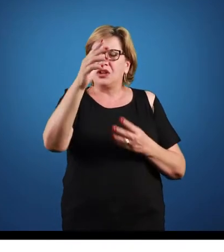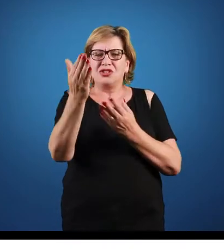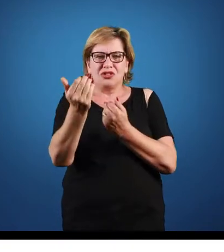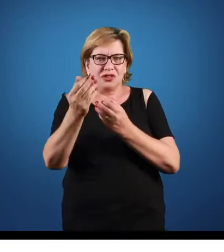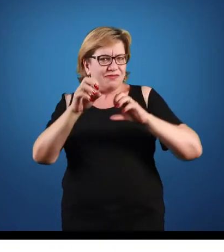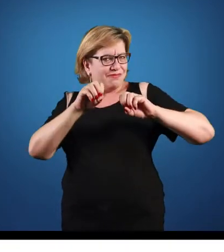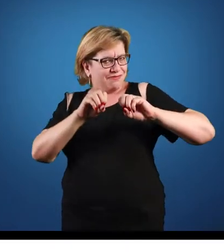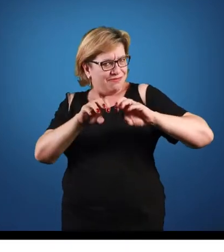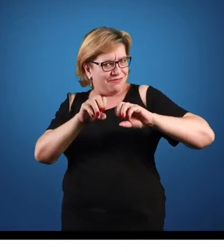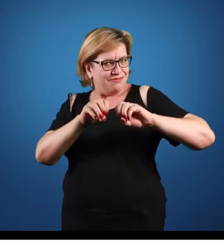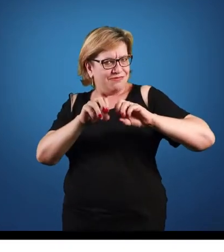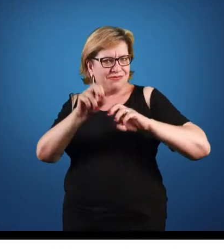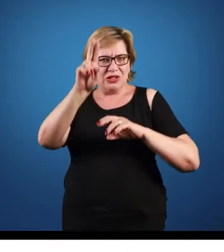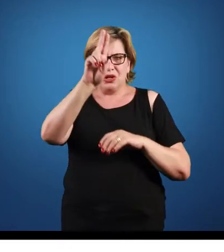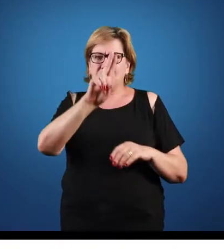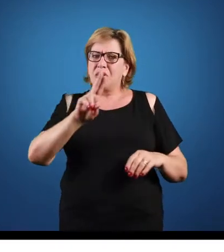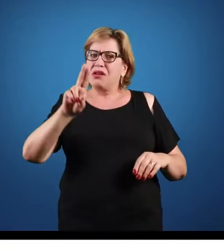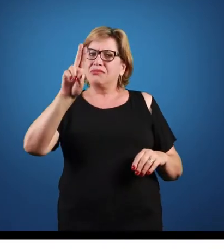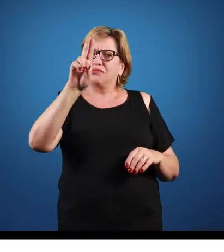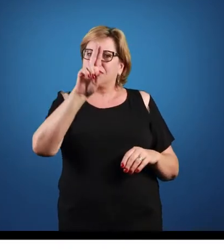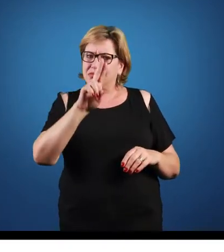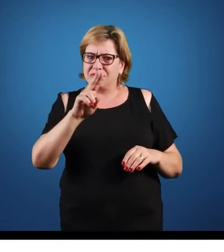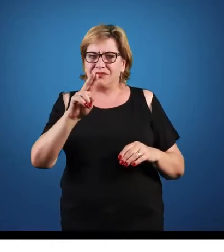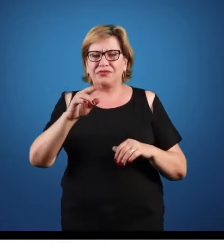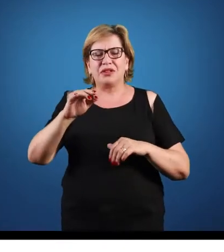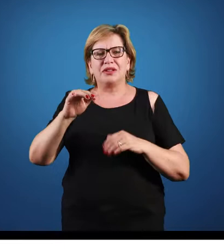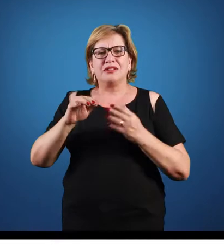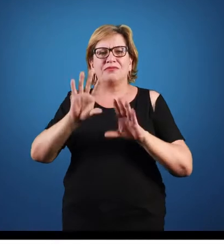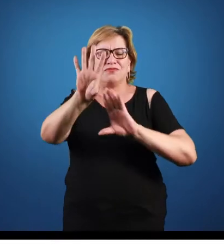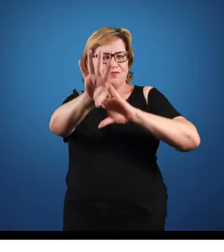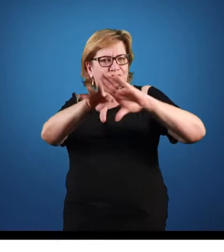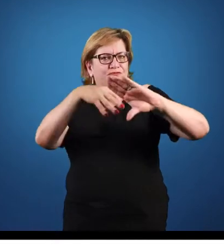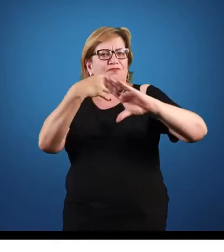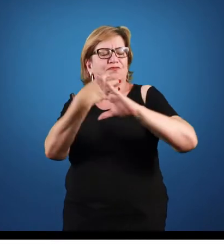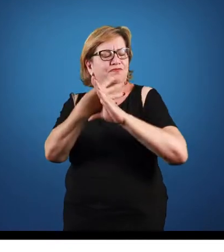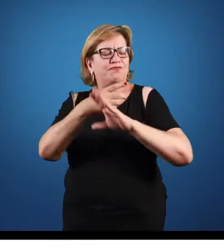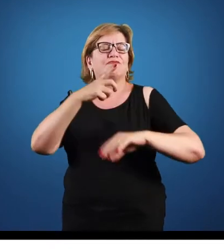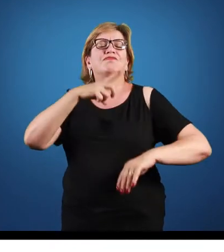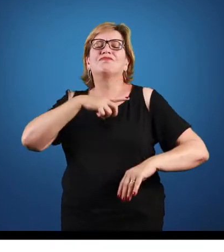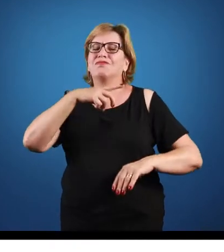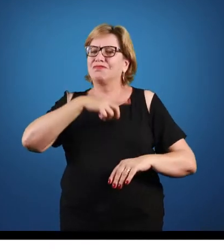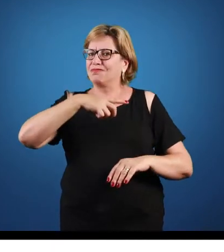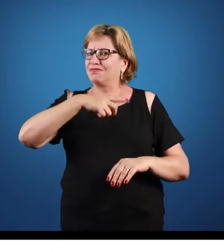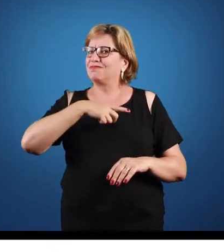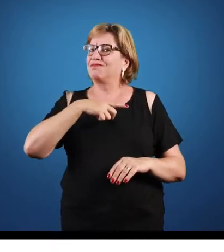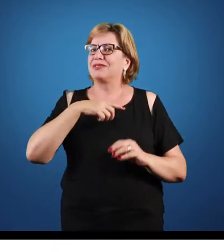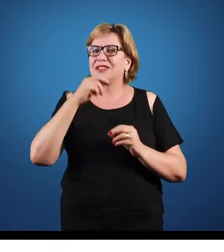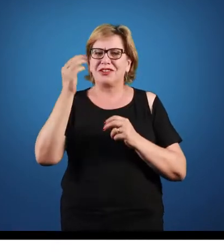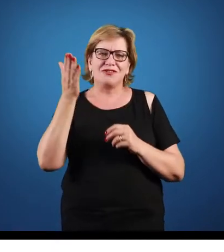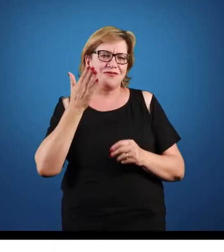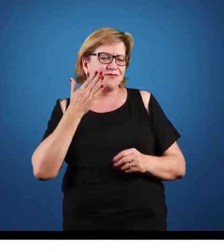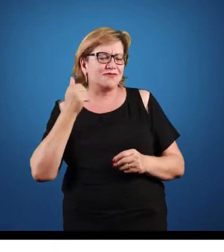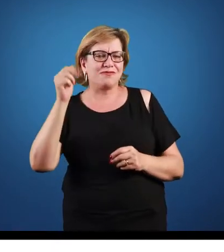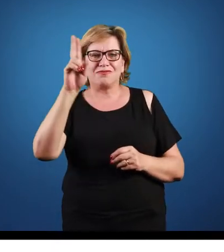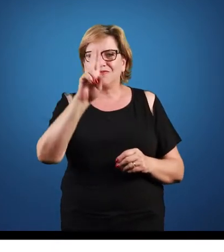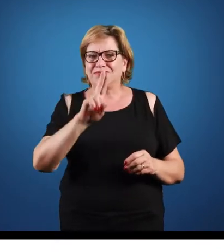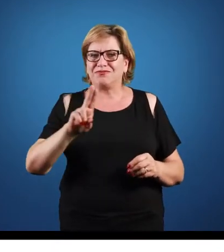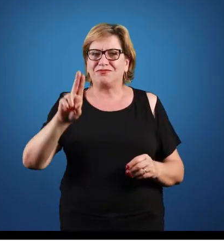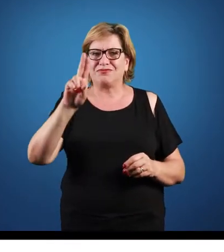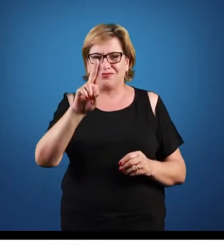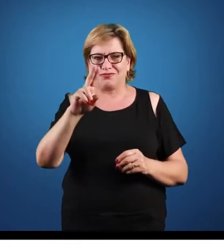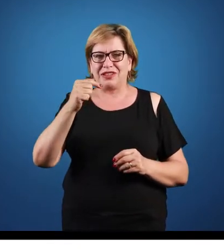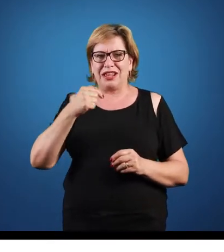não no youtube você consegue é fácil é muito difícil de utilizar o movie maker